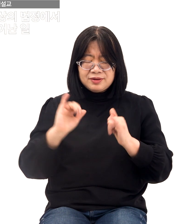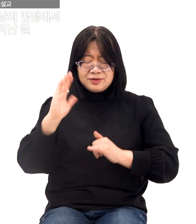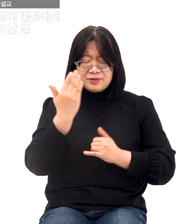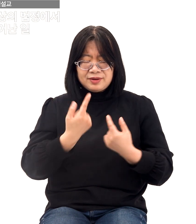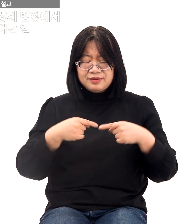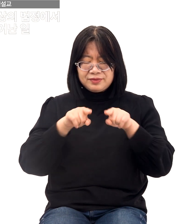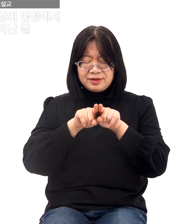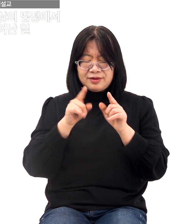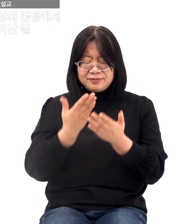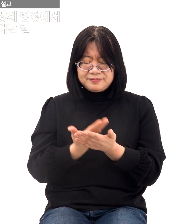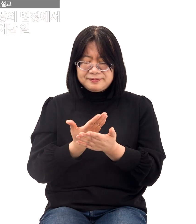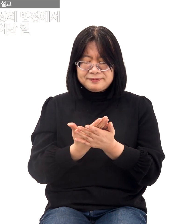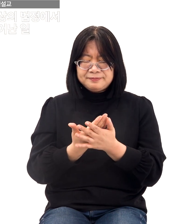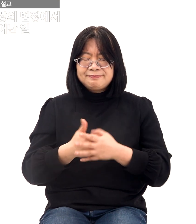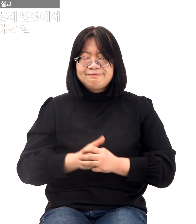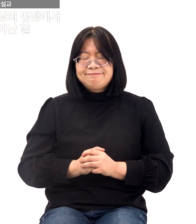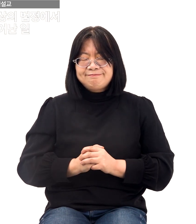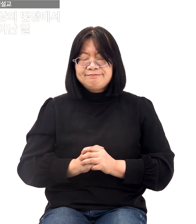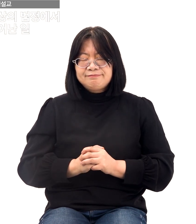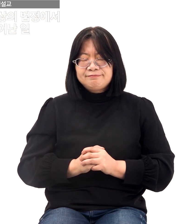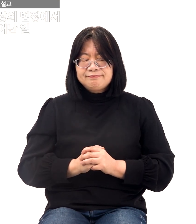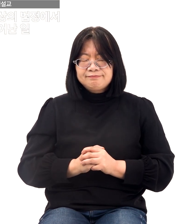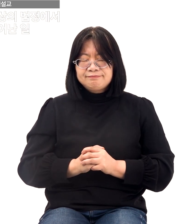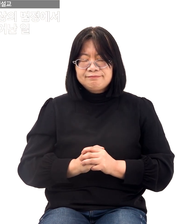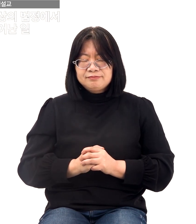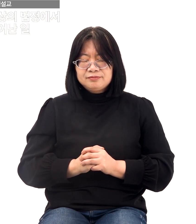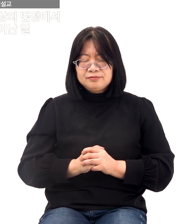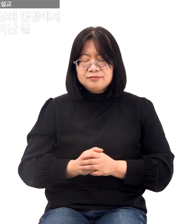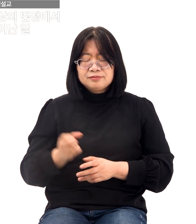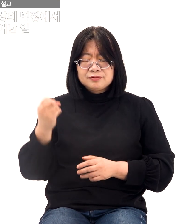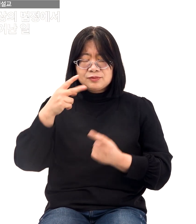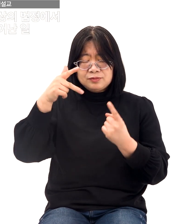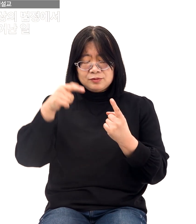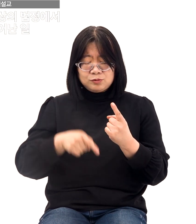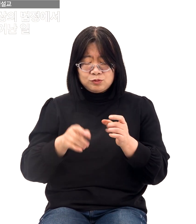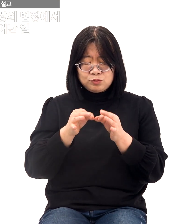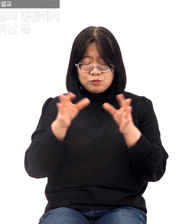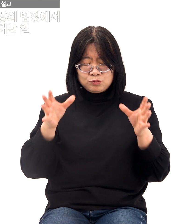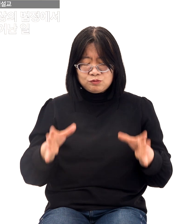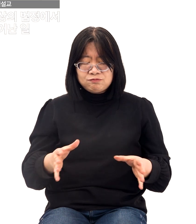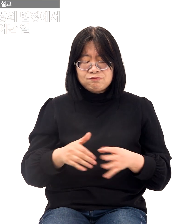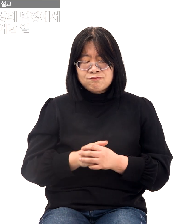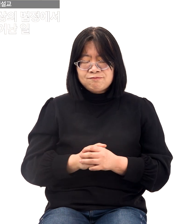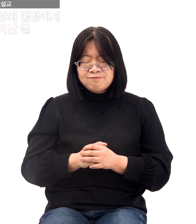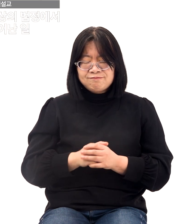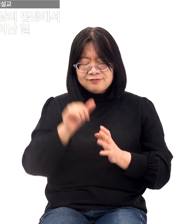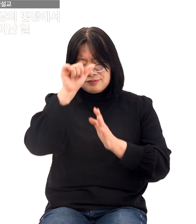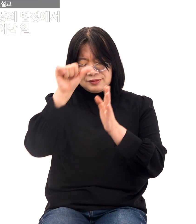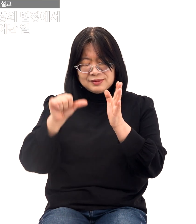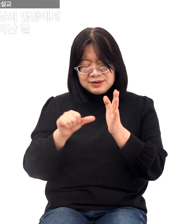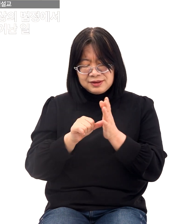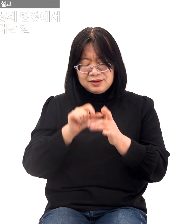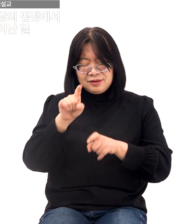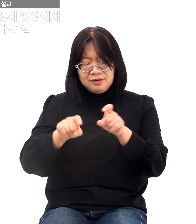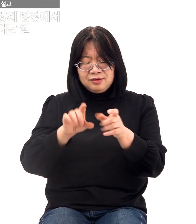함께하여 주시옵소서. 또 한 주